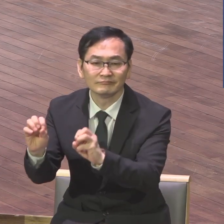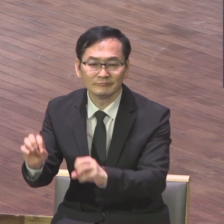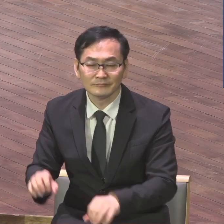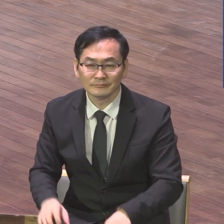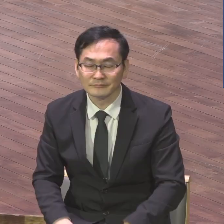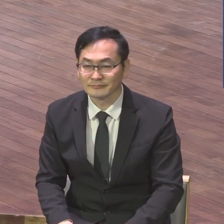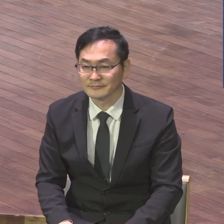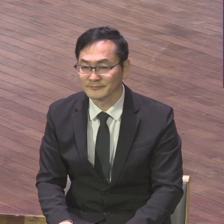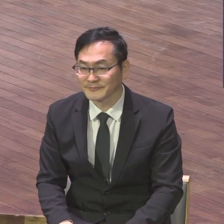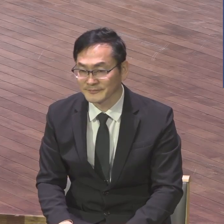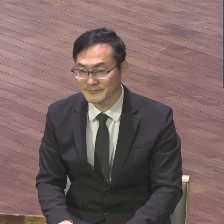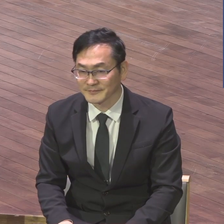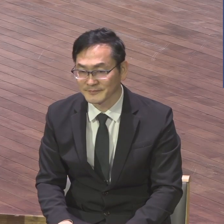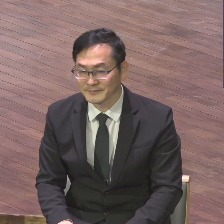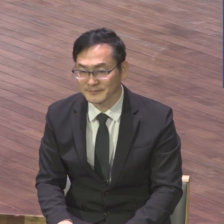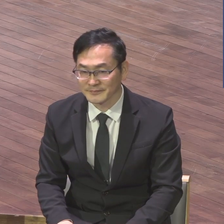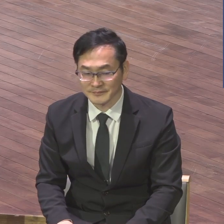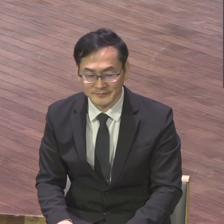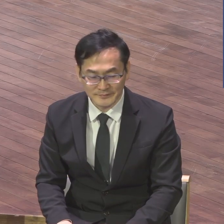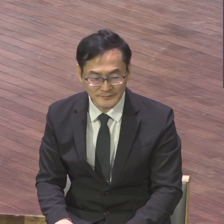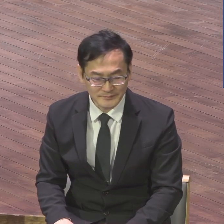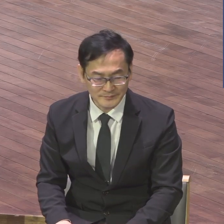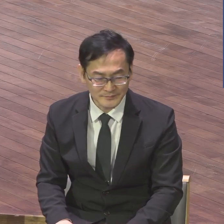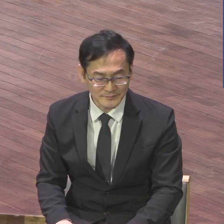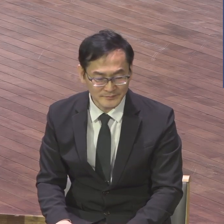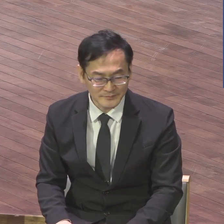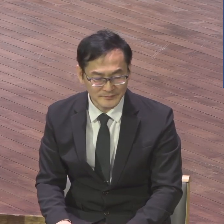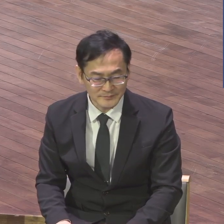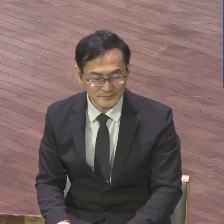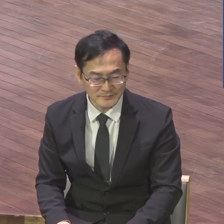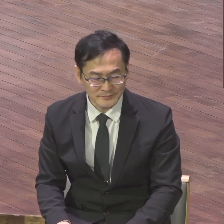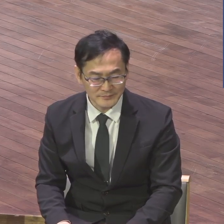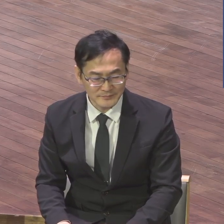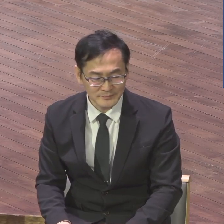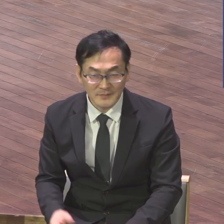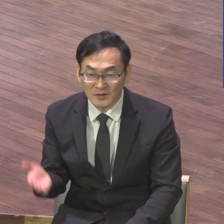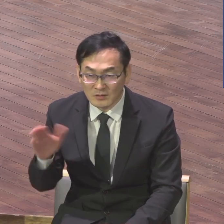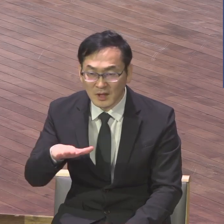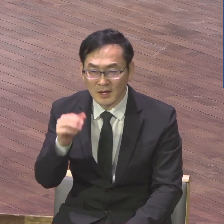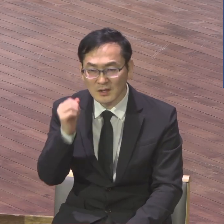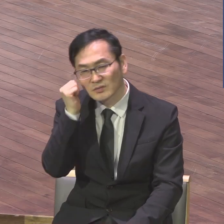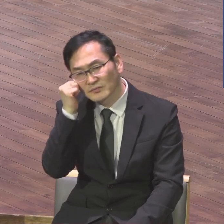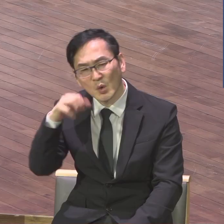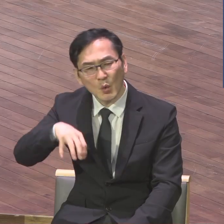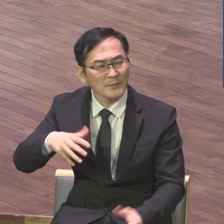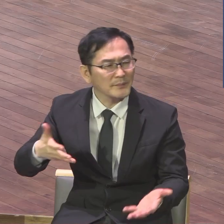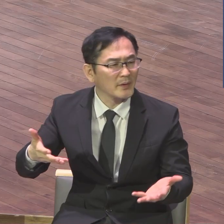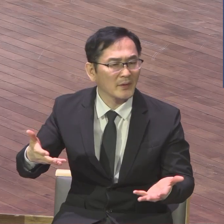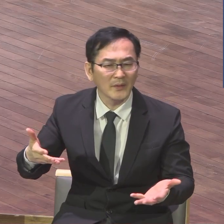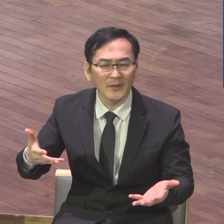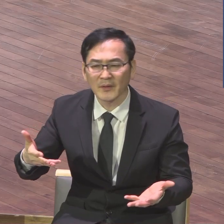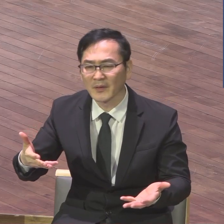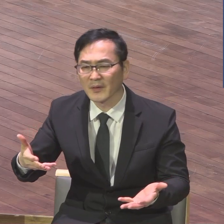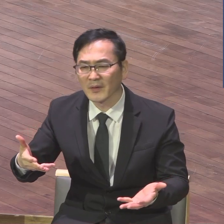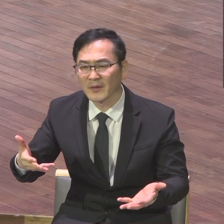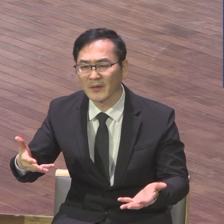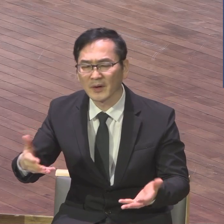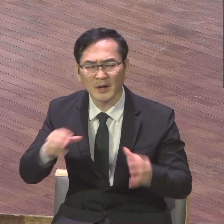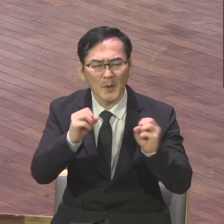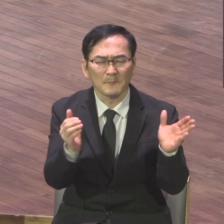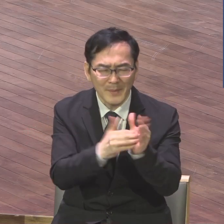어디서나 유숙할 곳이, 잠잘 곳이 마땅치를 안